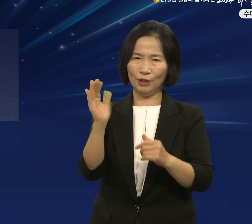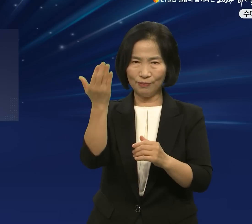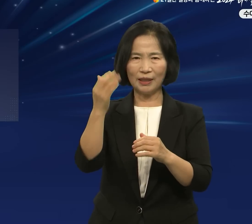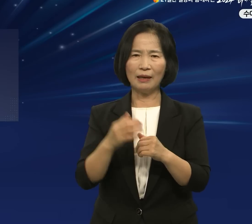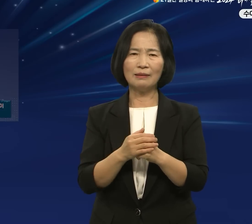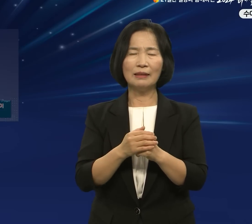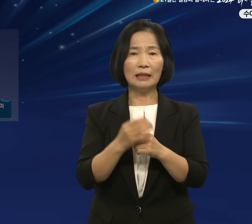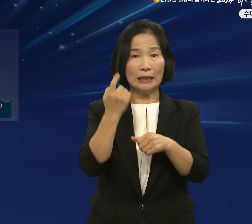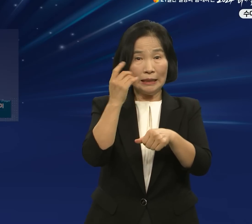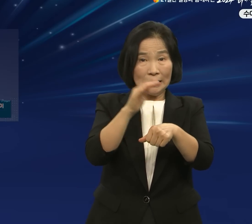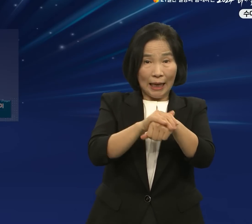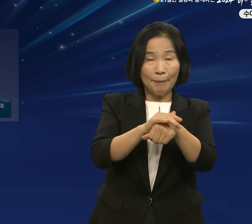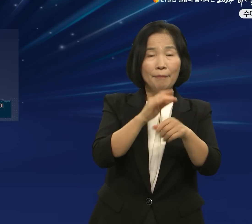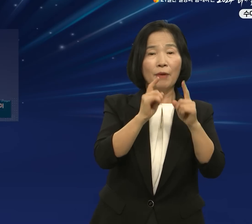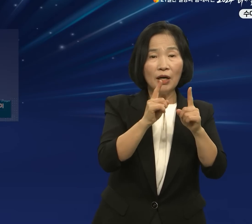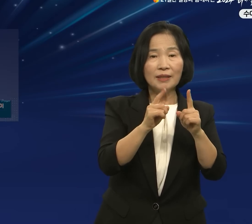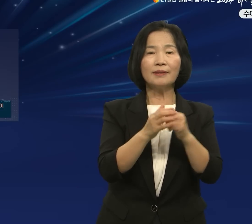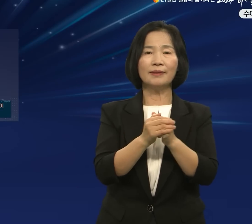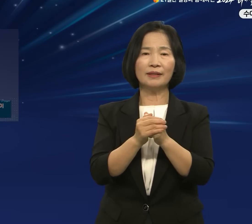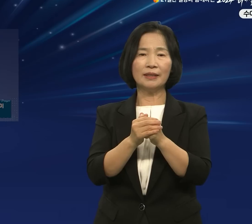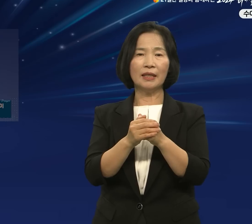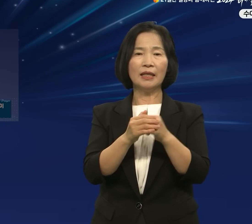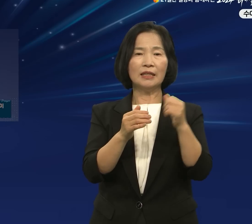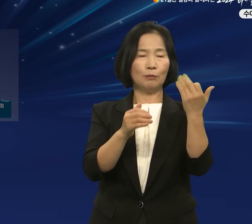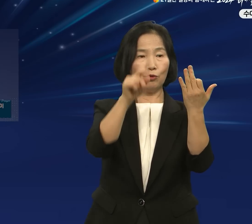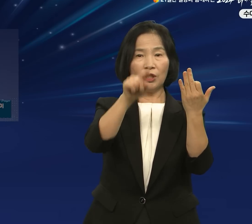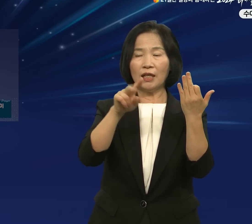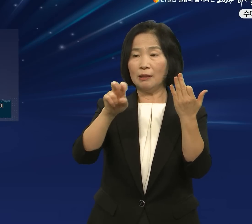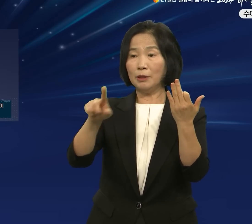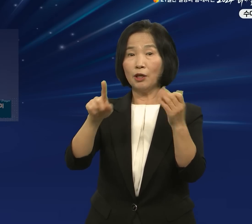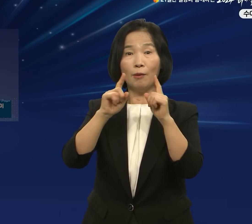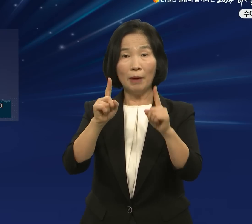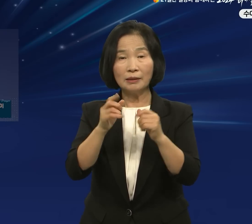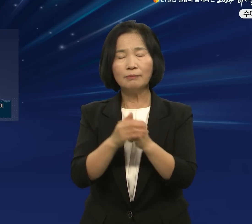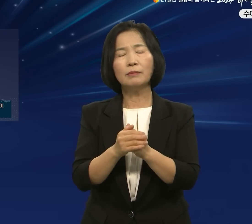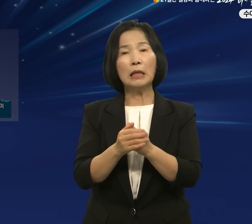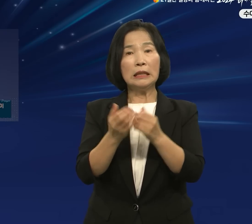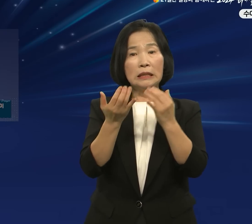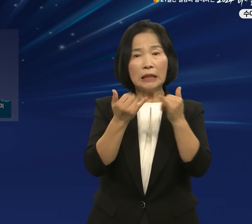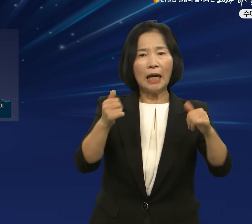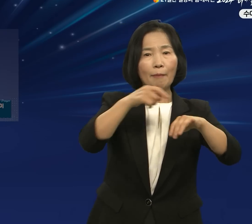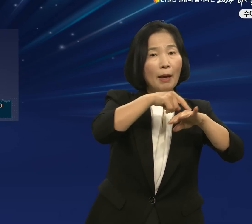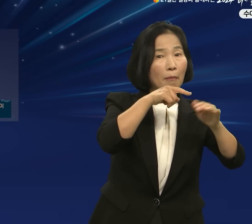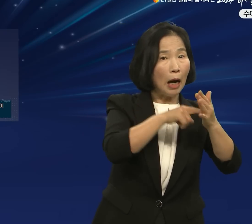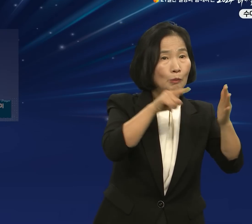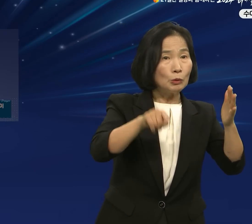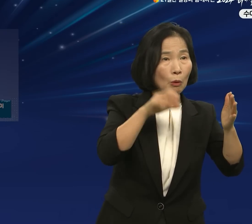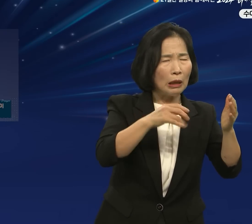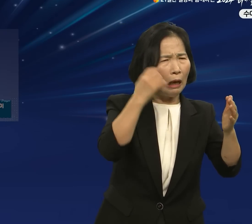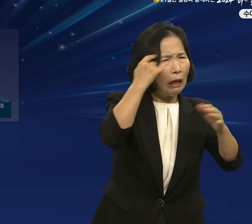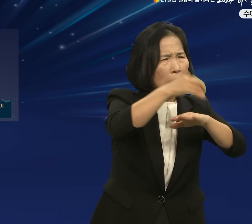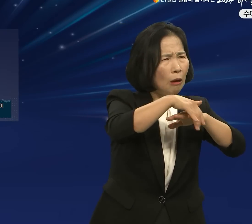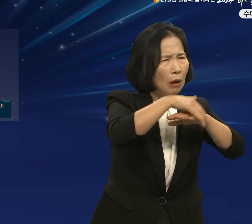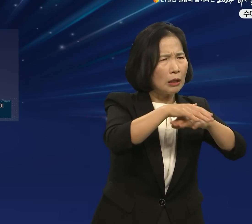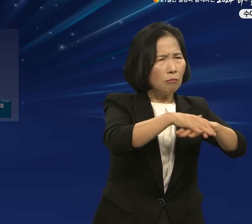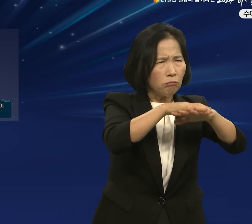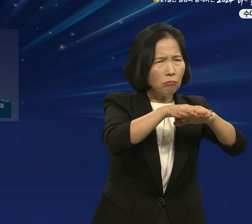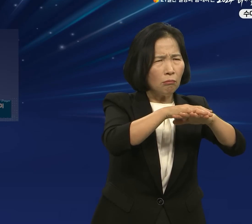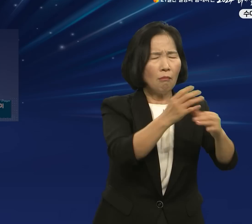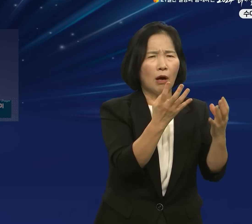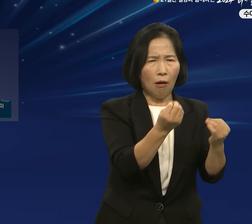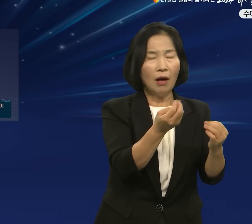잠언 19장 21절 말씀이 사람의 마음에는 많은 계획이 있어도